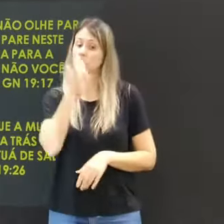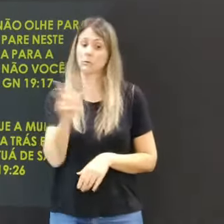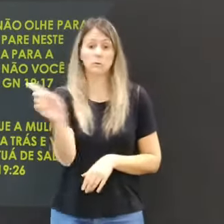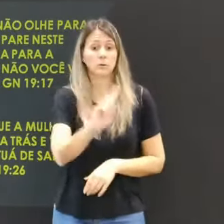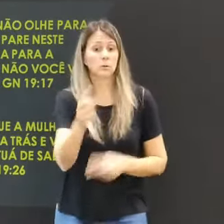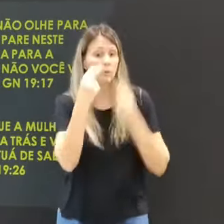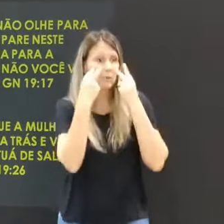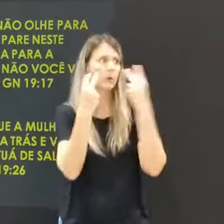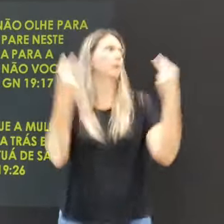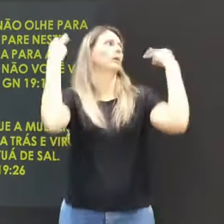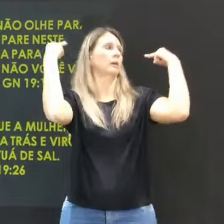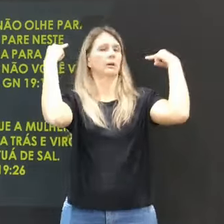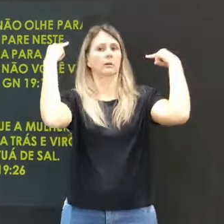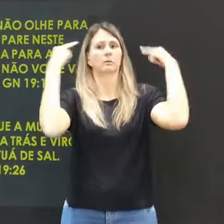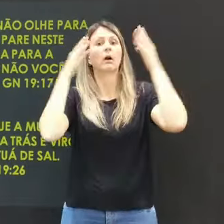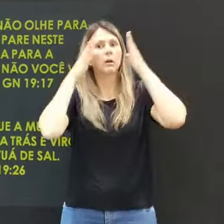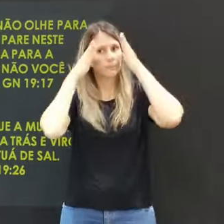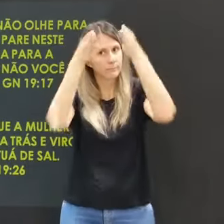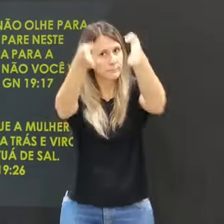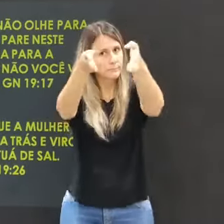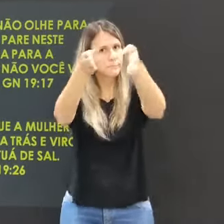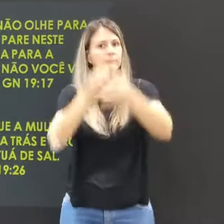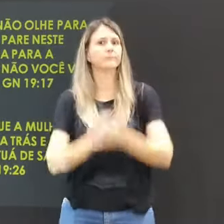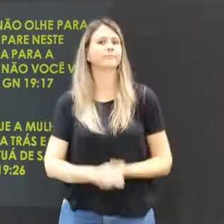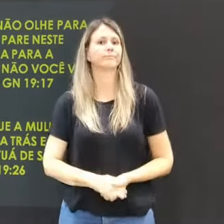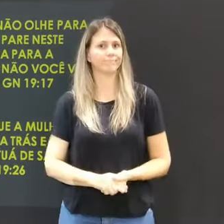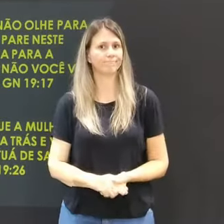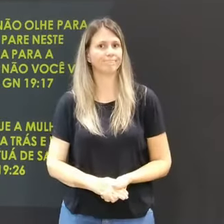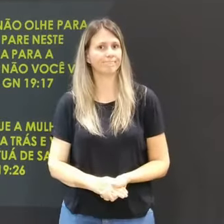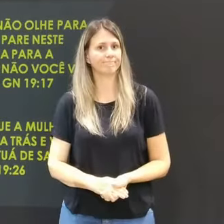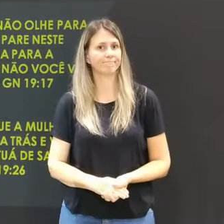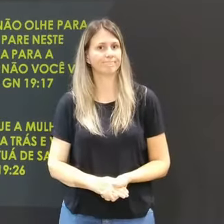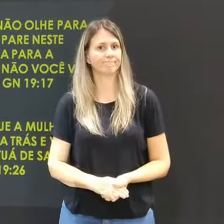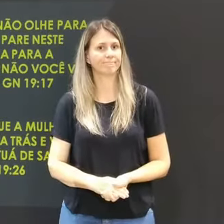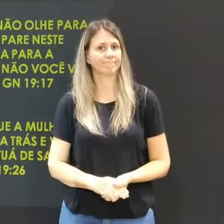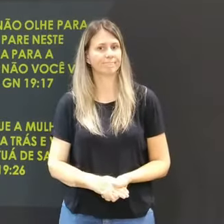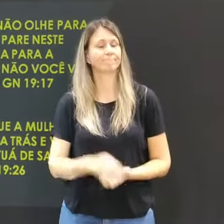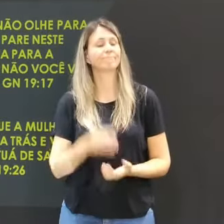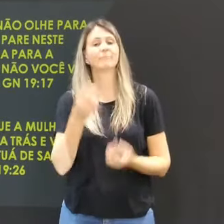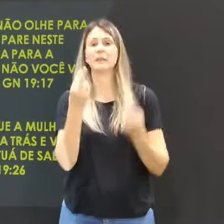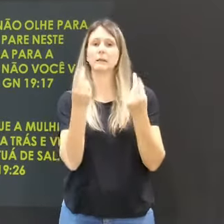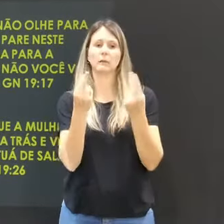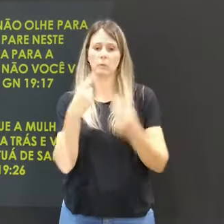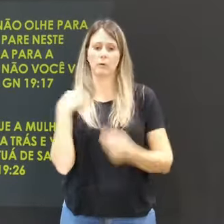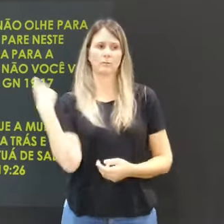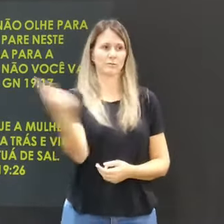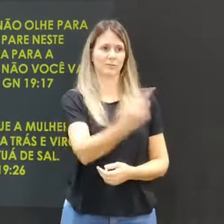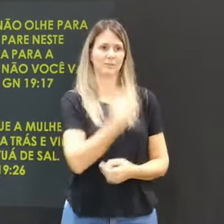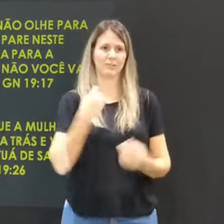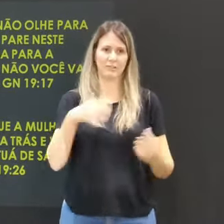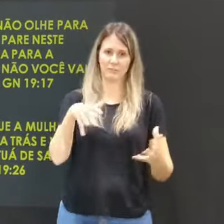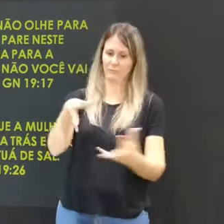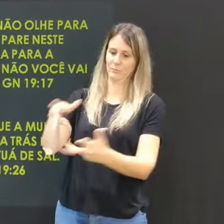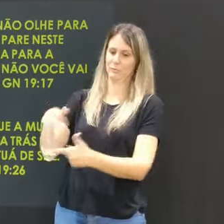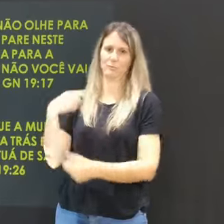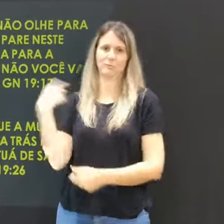anjo que Deus havia mandado não olhar para trás, foca para frente, corre em direção às montanhas. Igual nós hoje, por exemplo, as